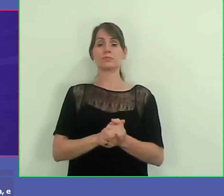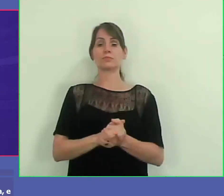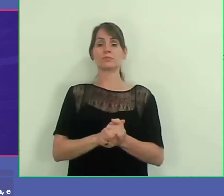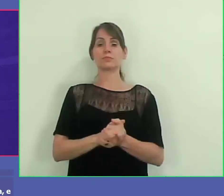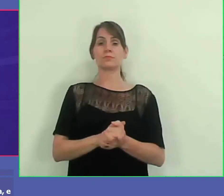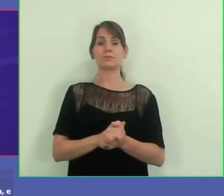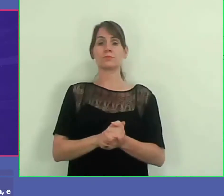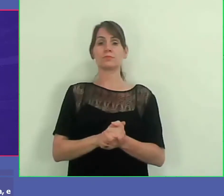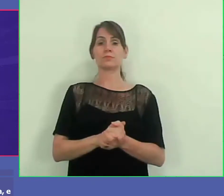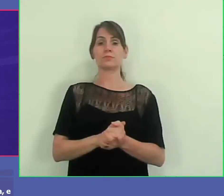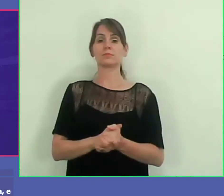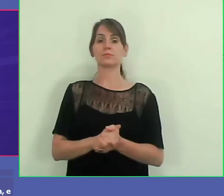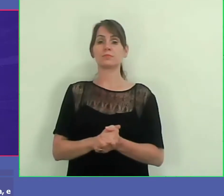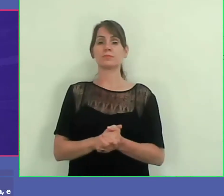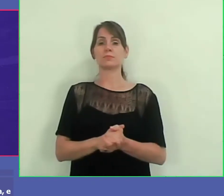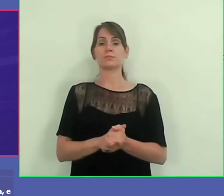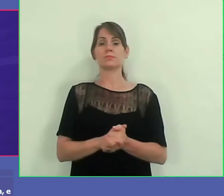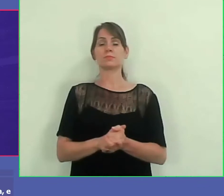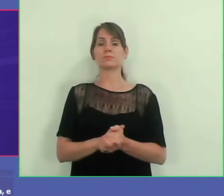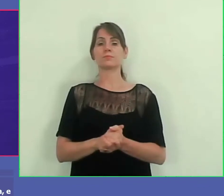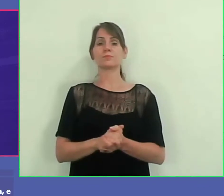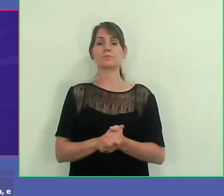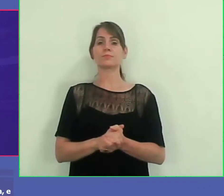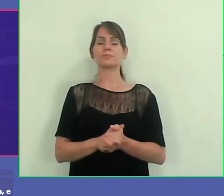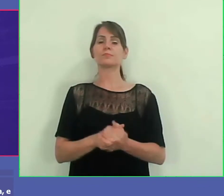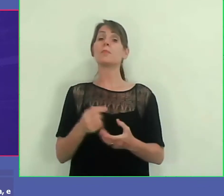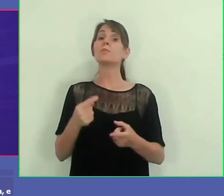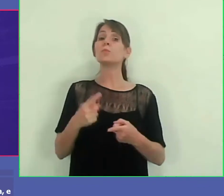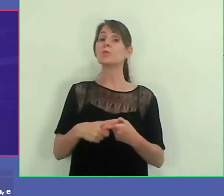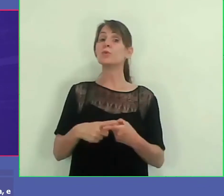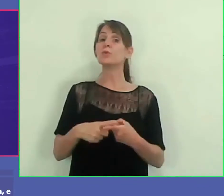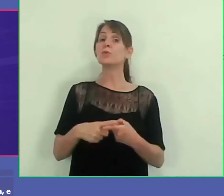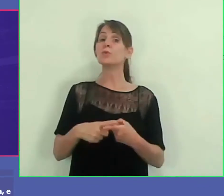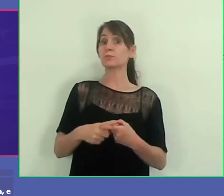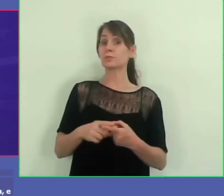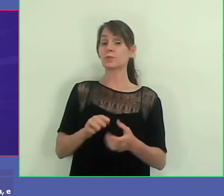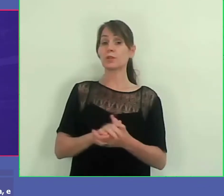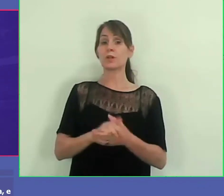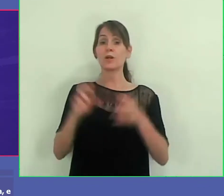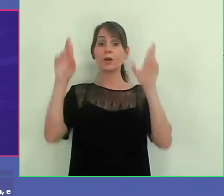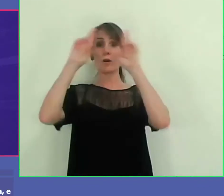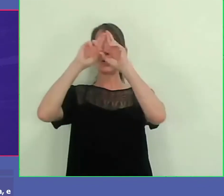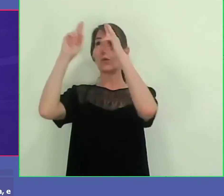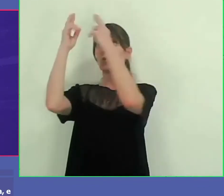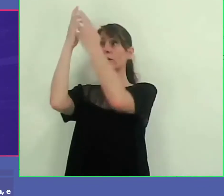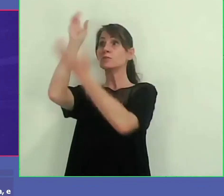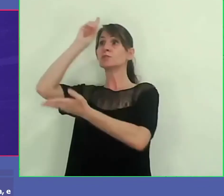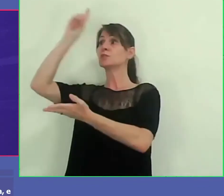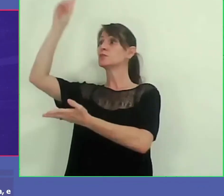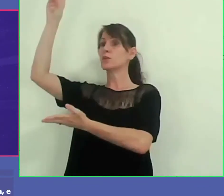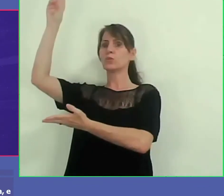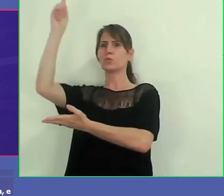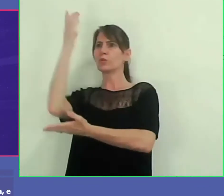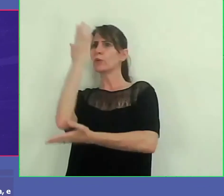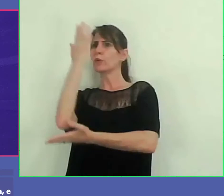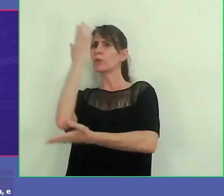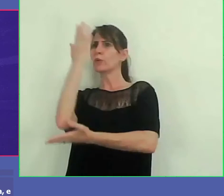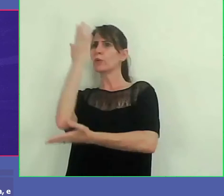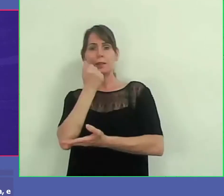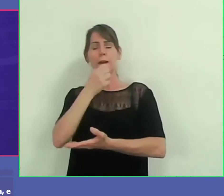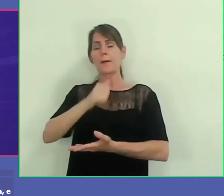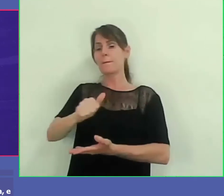Romanos 14, 17. Porque o reino de Deus não é comida nem